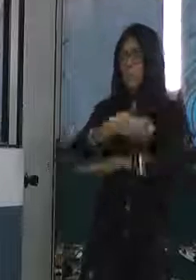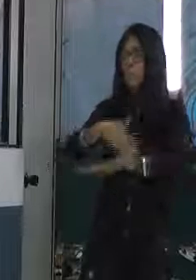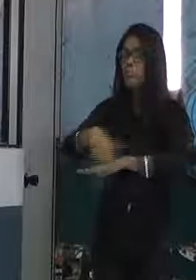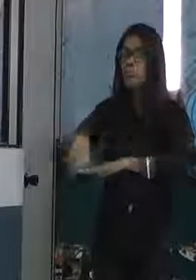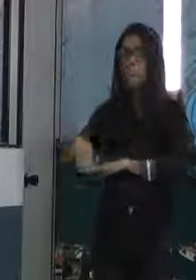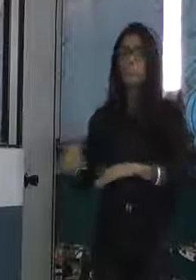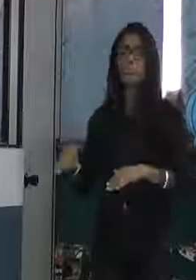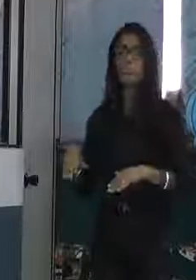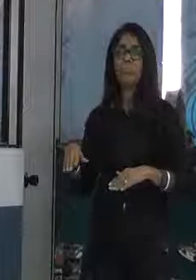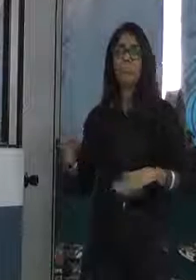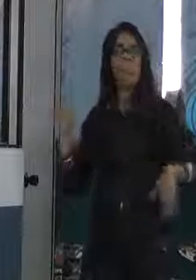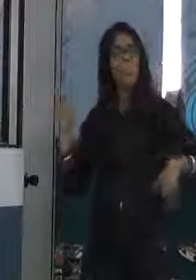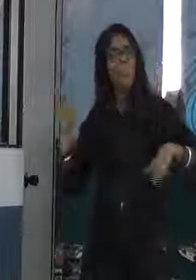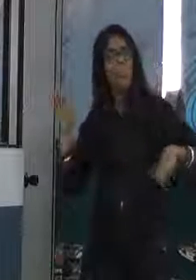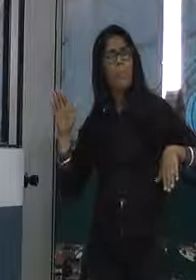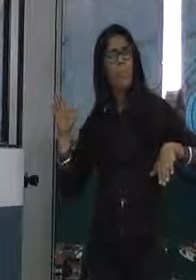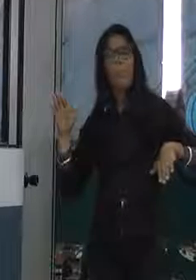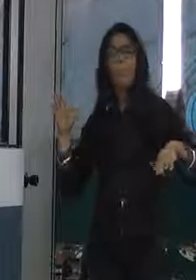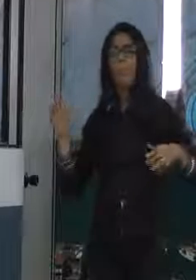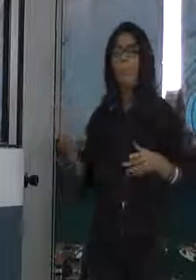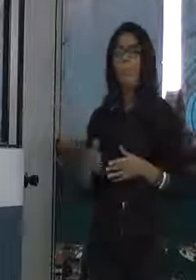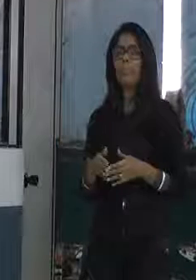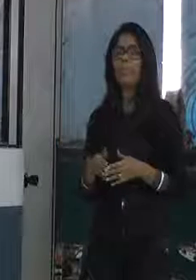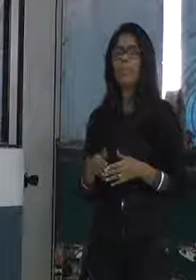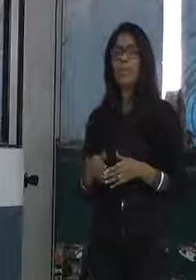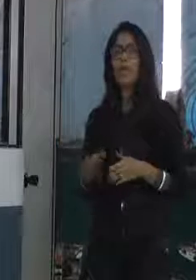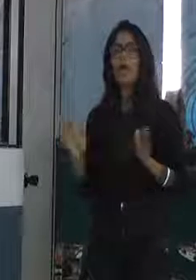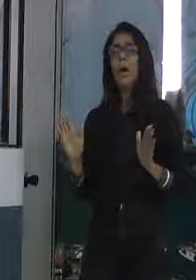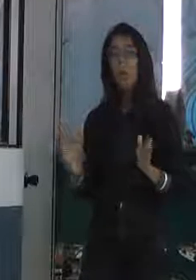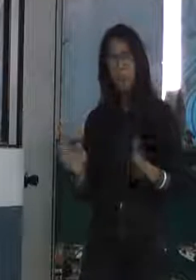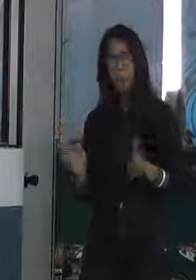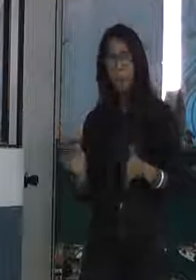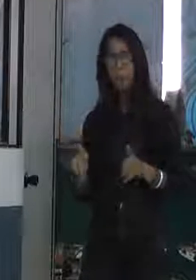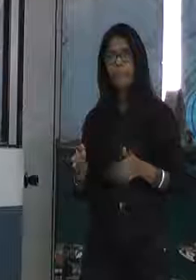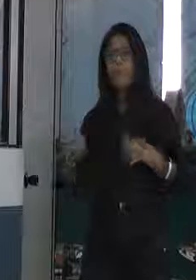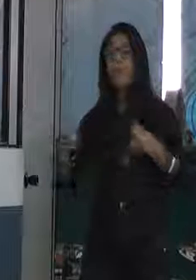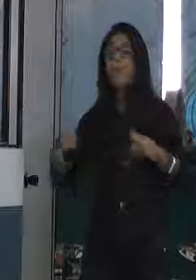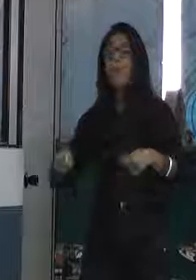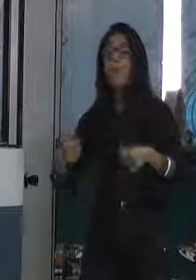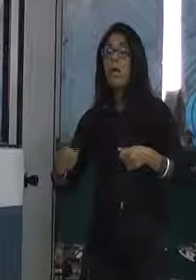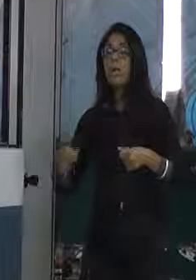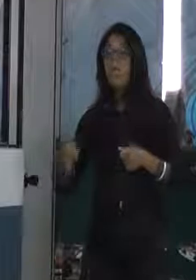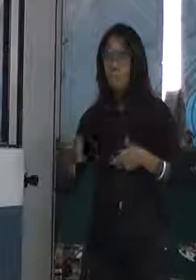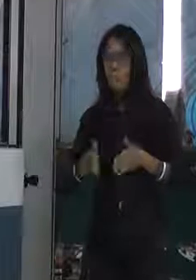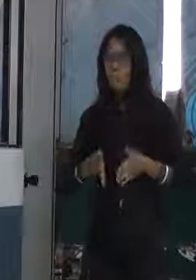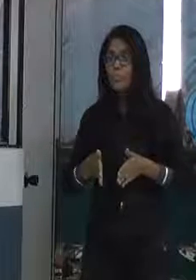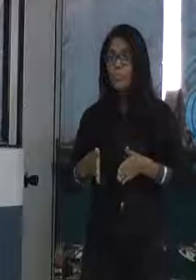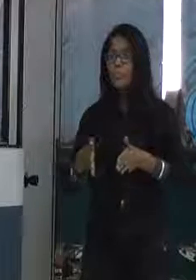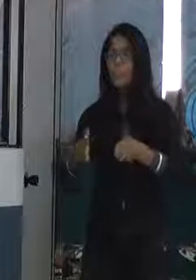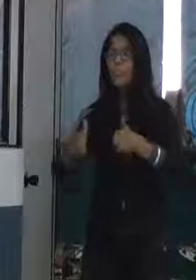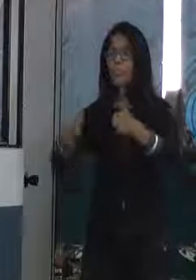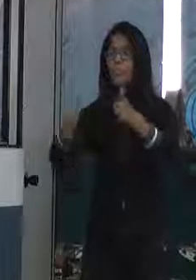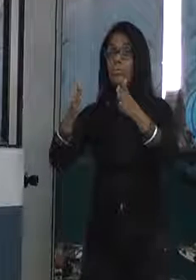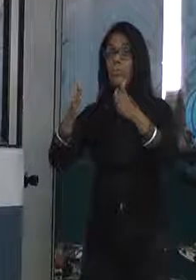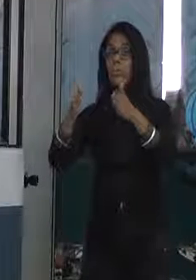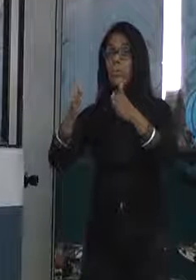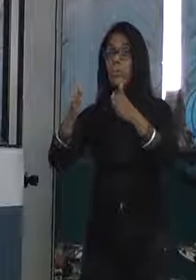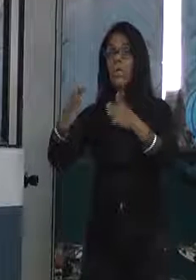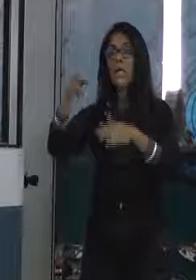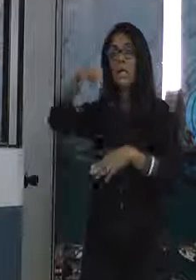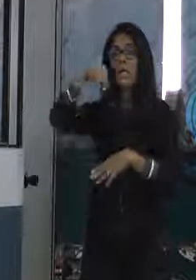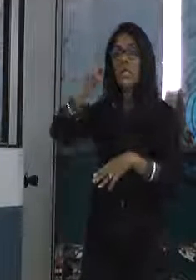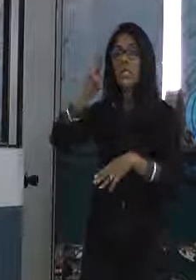vereador Neobastos, ter uma linha náutica no nosso município? A pessoa, Rio do Engenho, onde existe lá a segunda